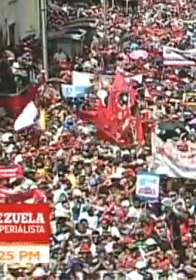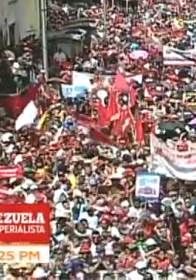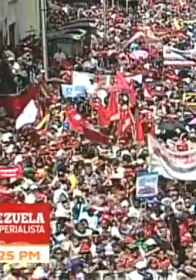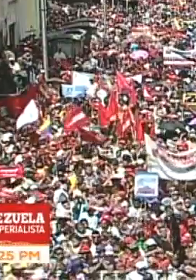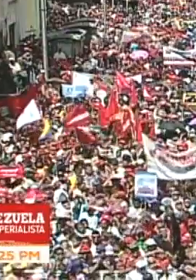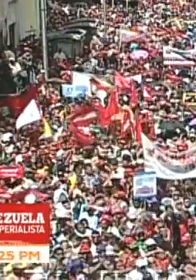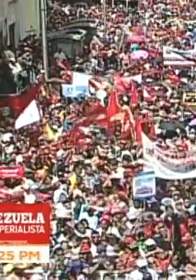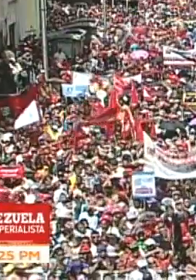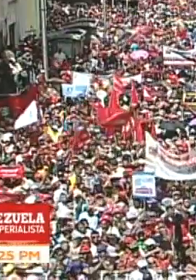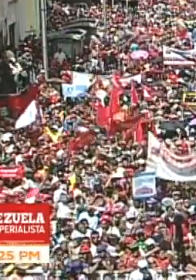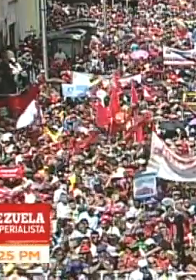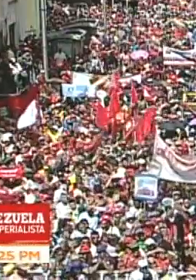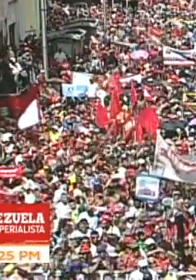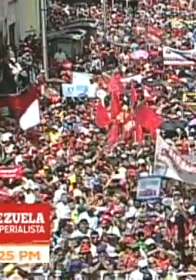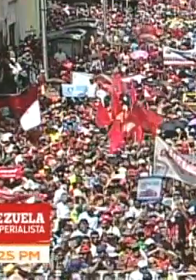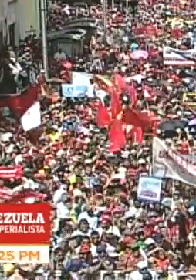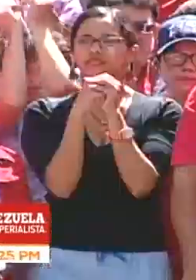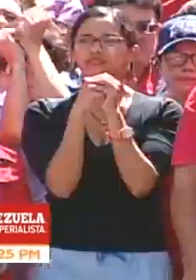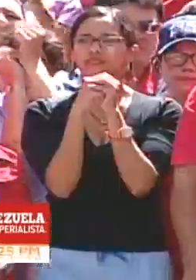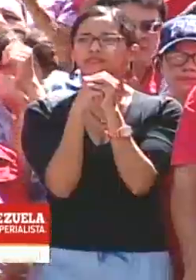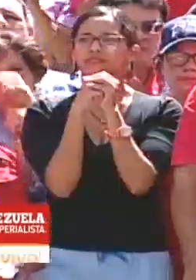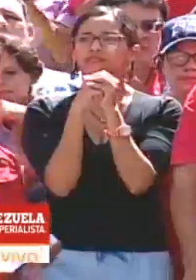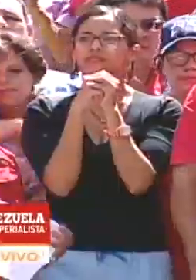¡Venezuela es independiente!